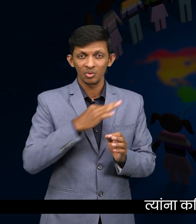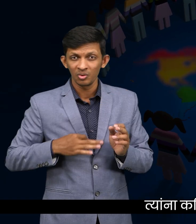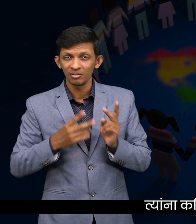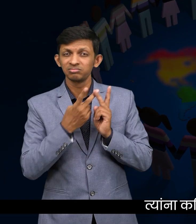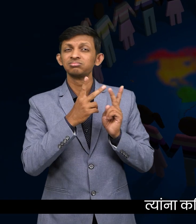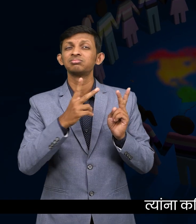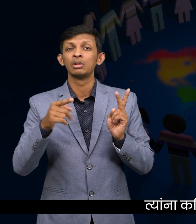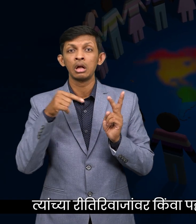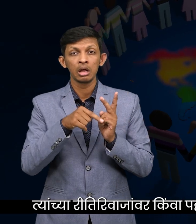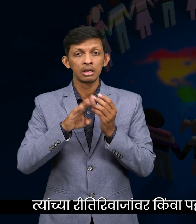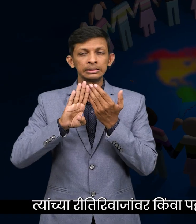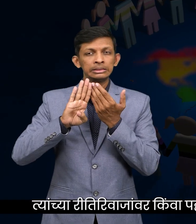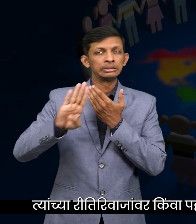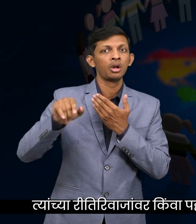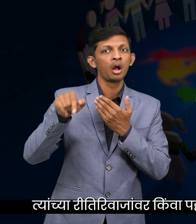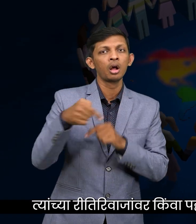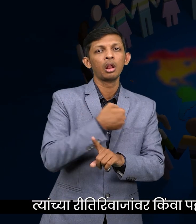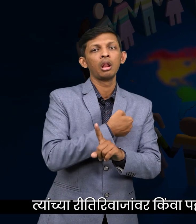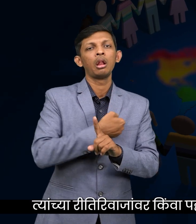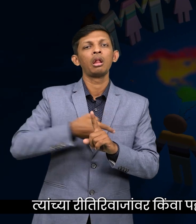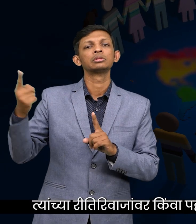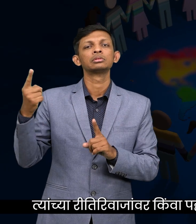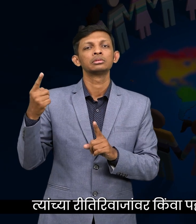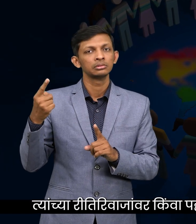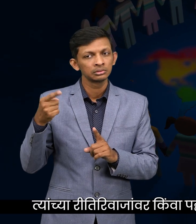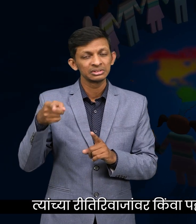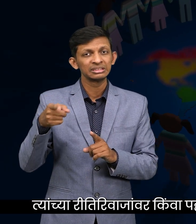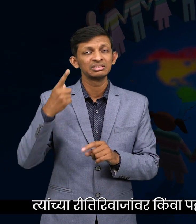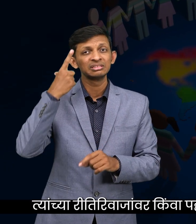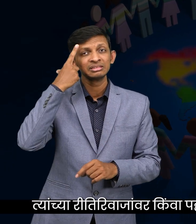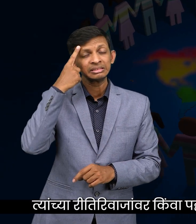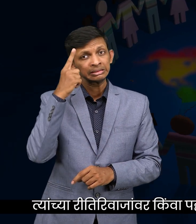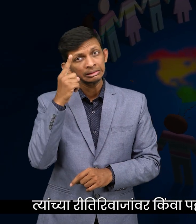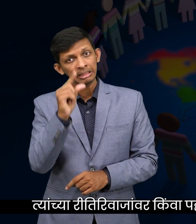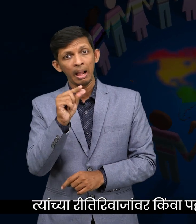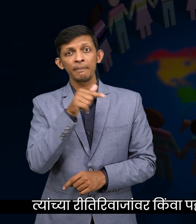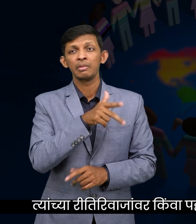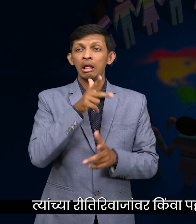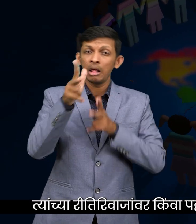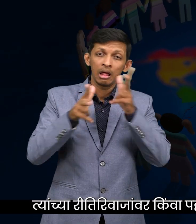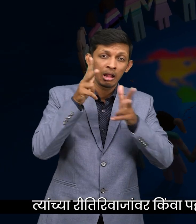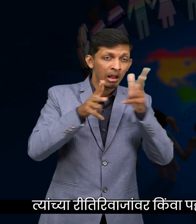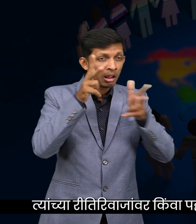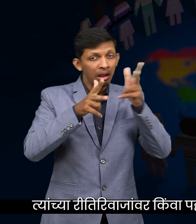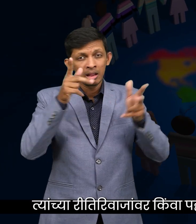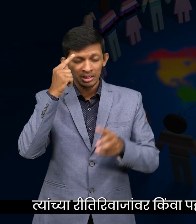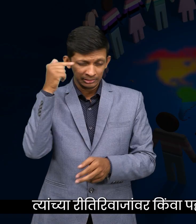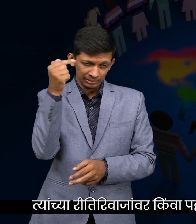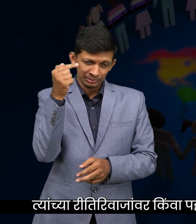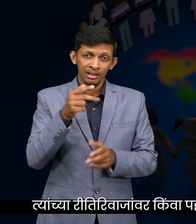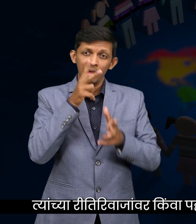किंवा त्यांच्या रीतिरिवाजांवर किंवा पद्धतीवर टीका करून भेदभाव केला जाऊ शकतो.